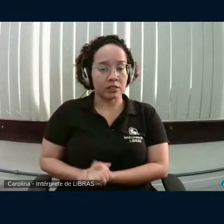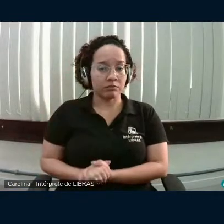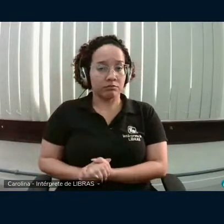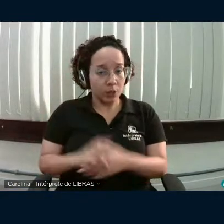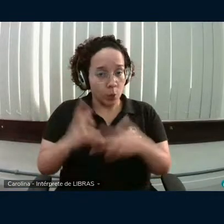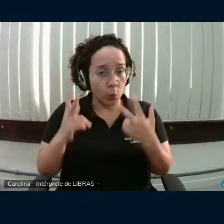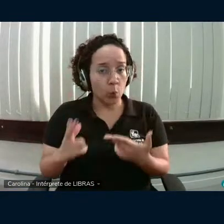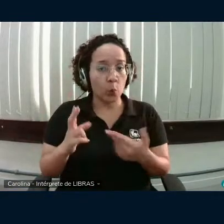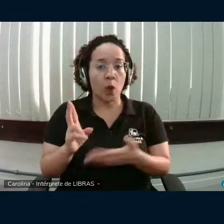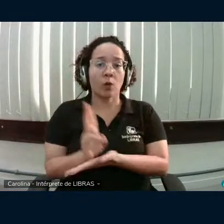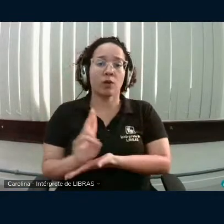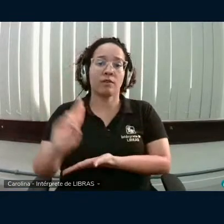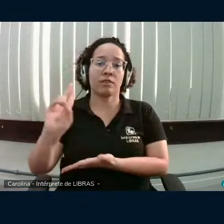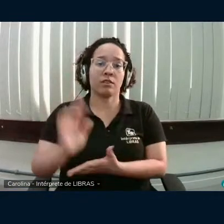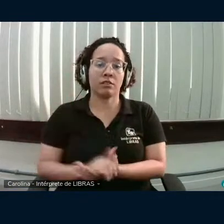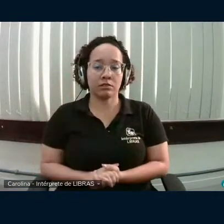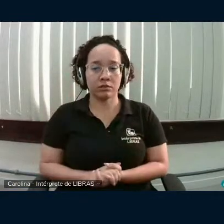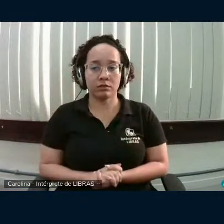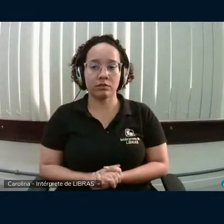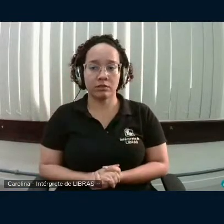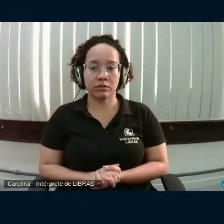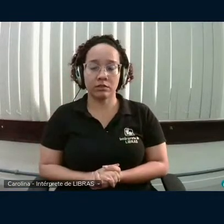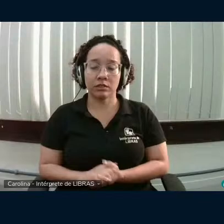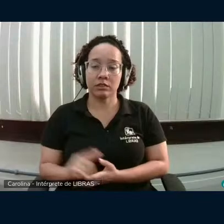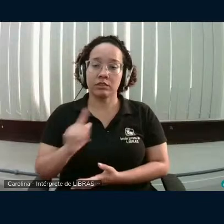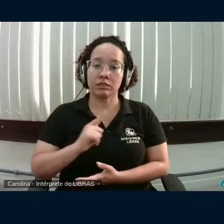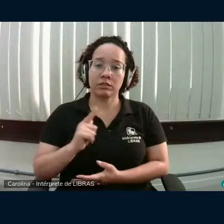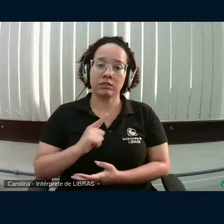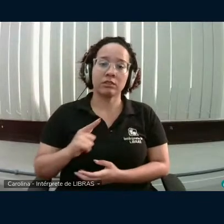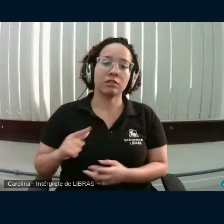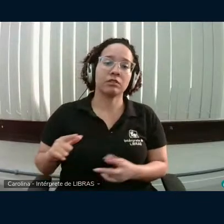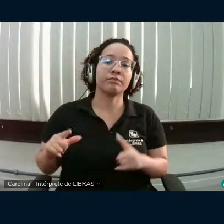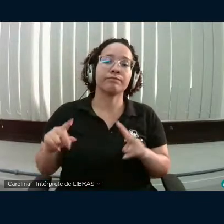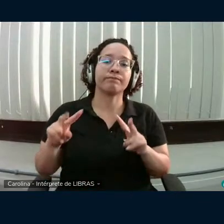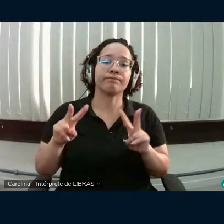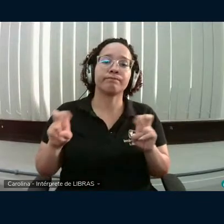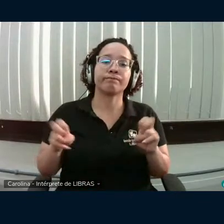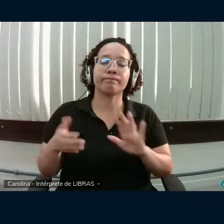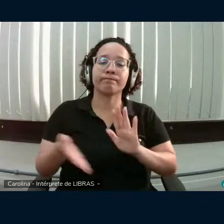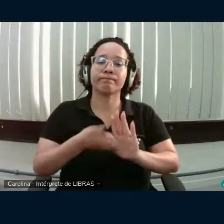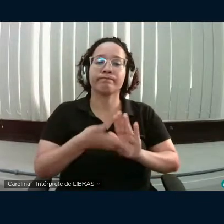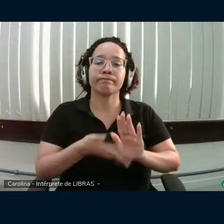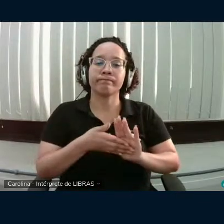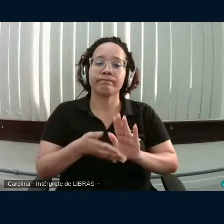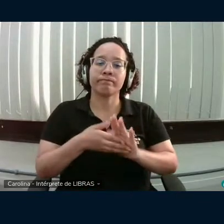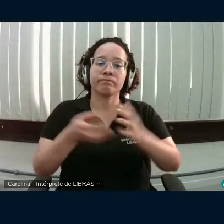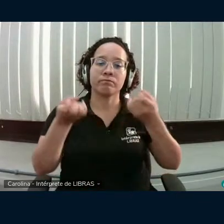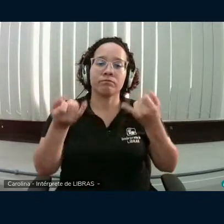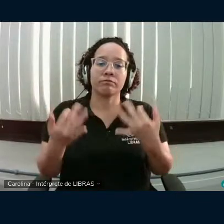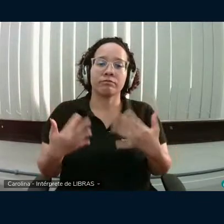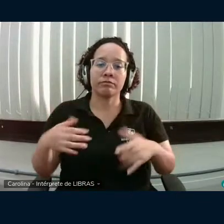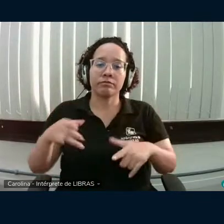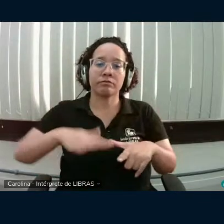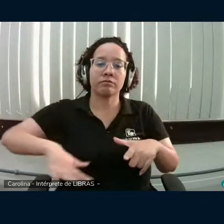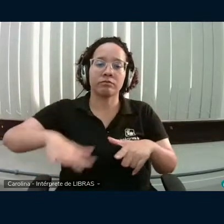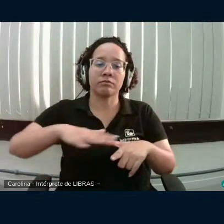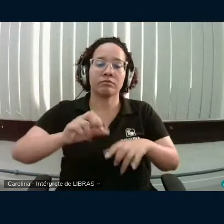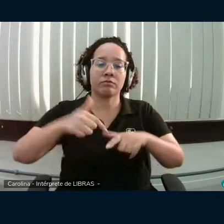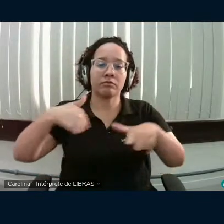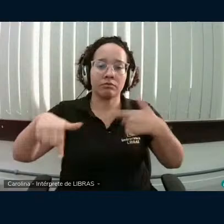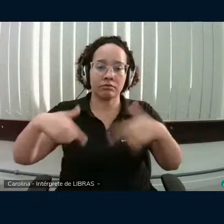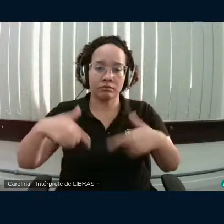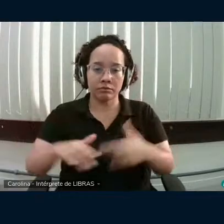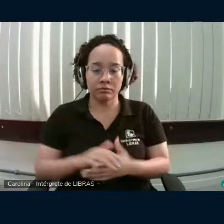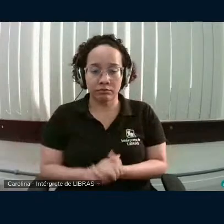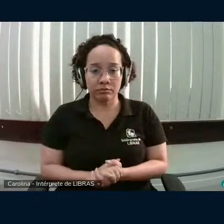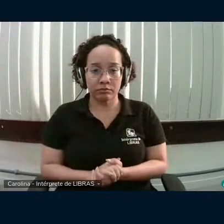universidades. Eu acabei não explorando muito um aspecto que eu tinha proposto na minha fala, que tem a ver com o mundo do trabalho, mas o mundo do